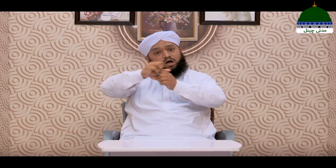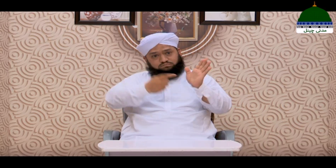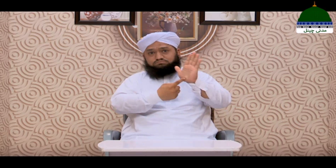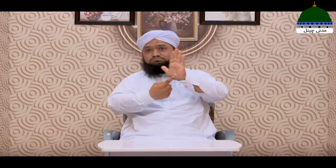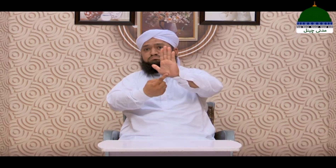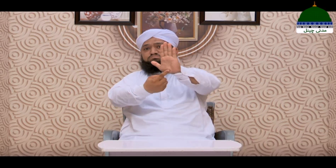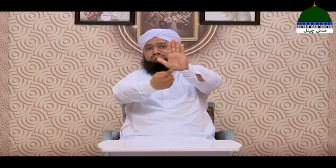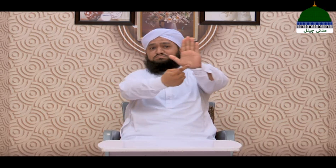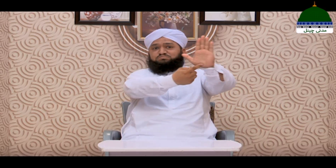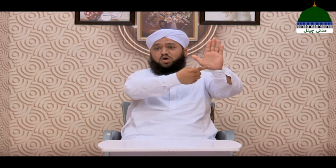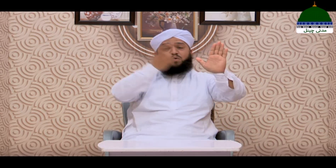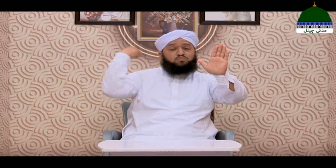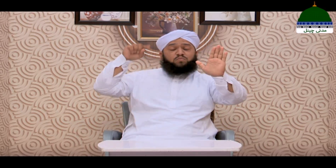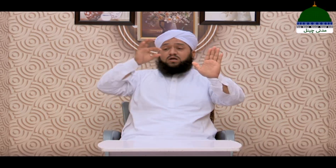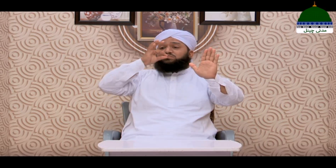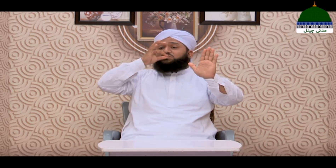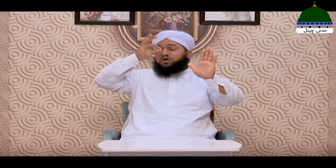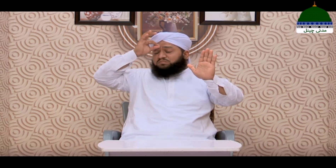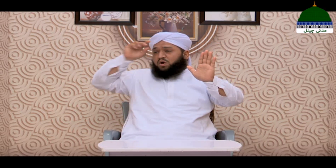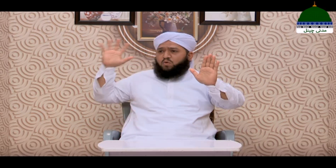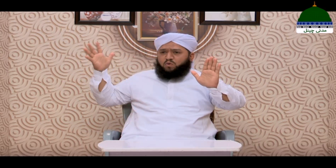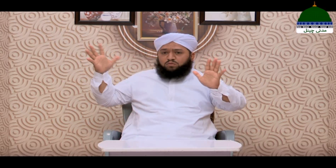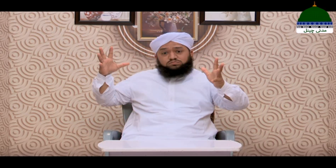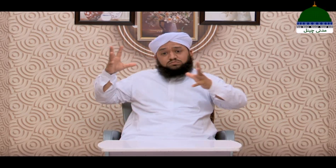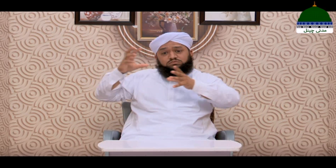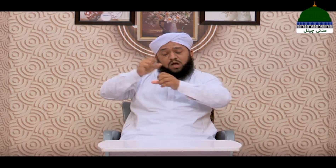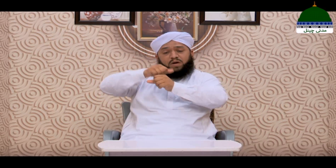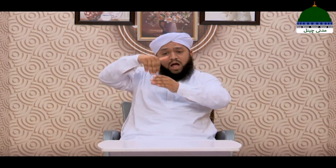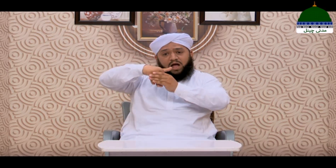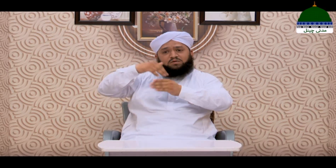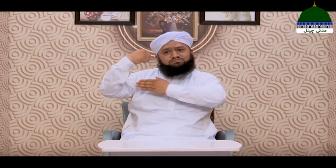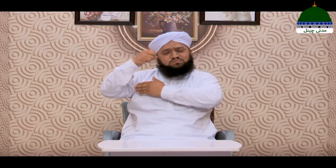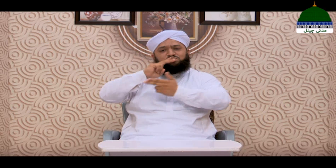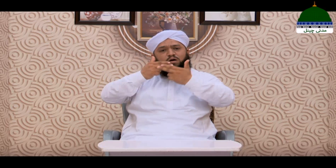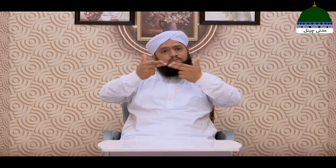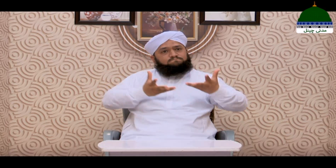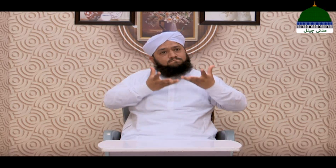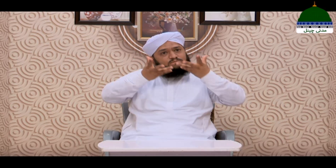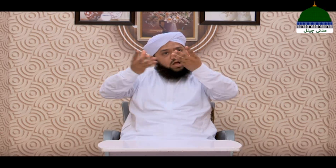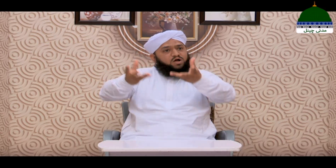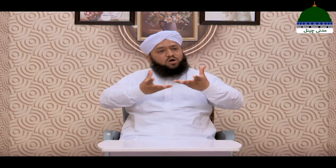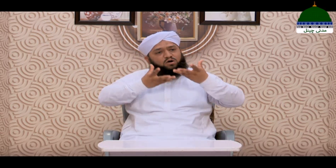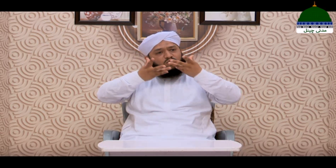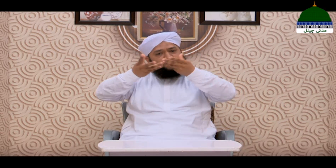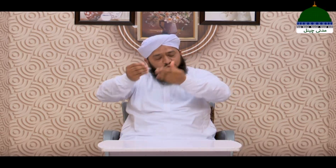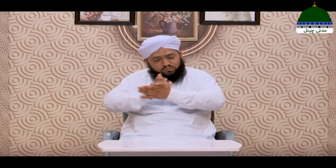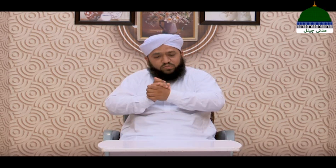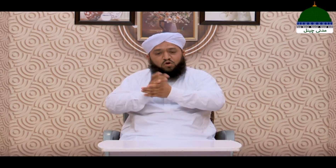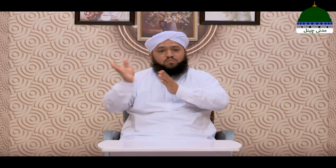ان کے تمام پیغمبروں کے کمالات اور اخلاق حسنہ سے مزید خوبصورت کر دو۔ اس کے بعد وہ بادل